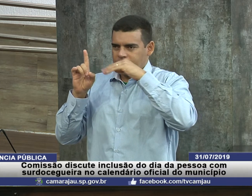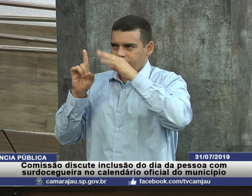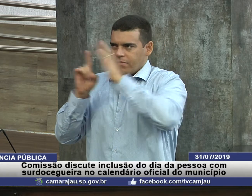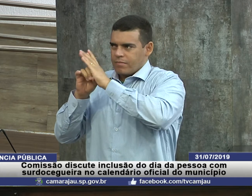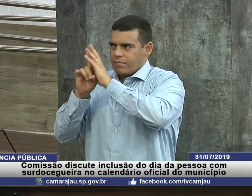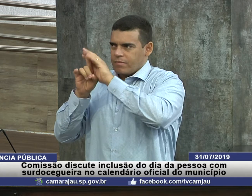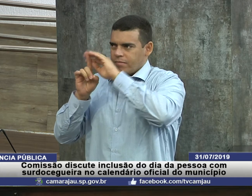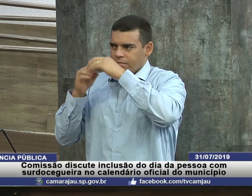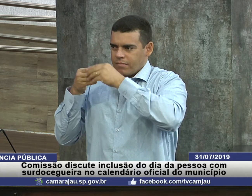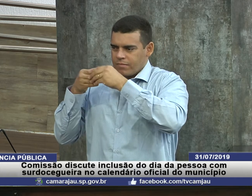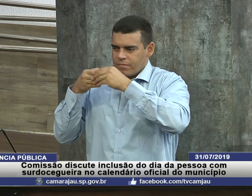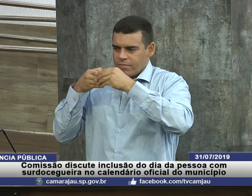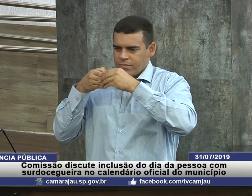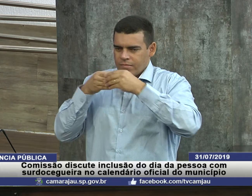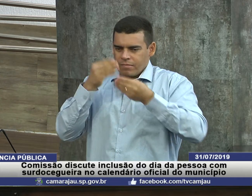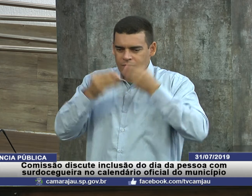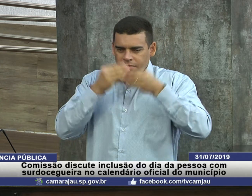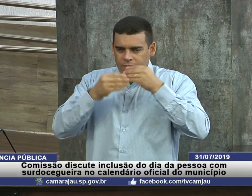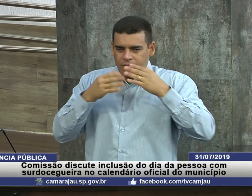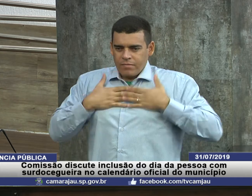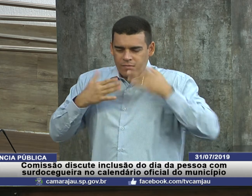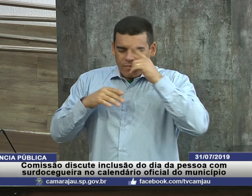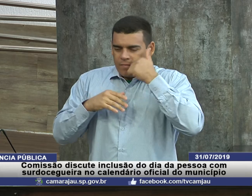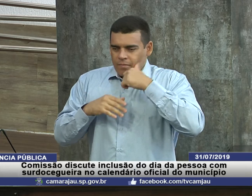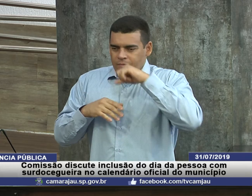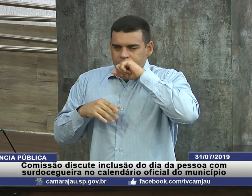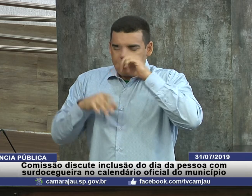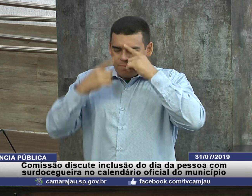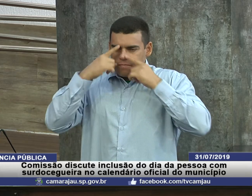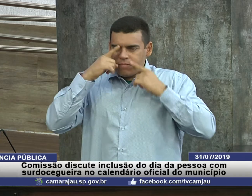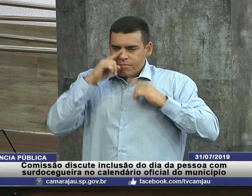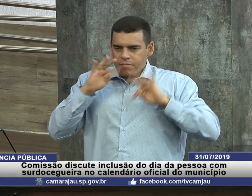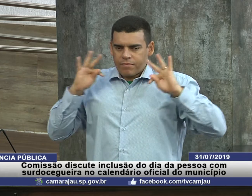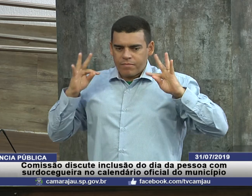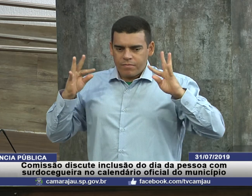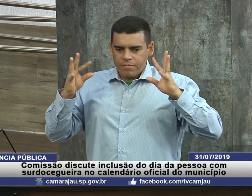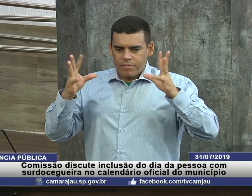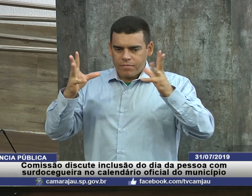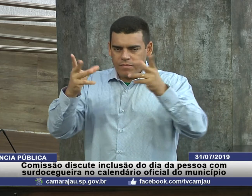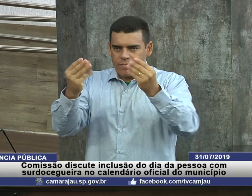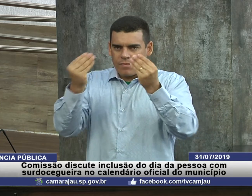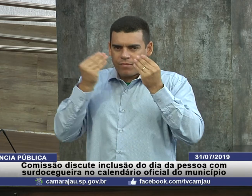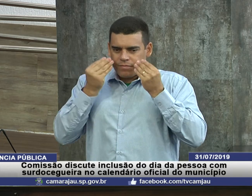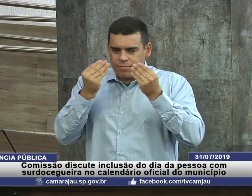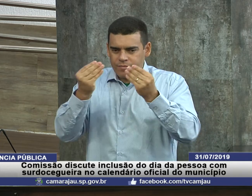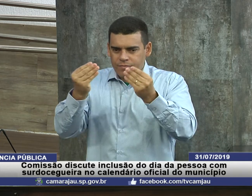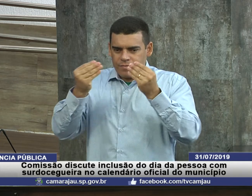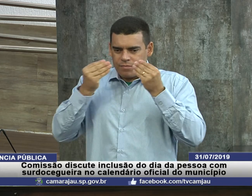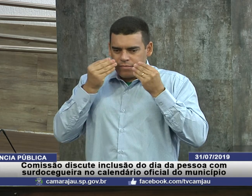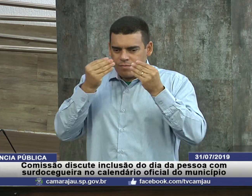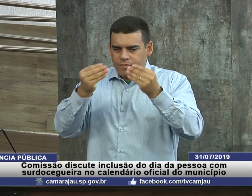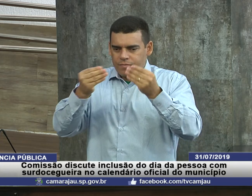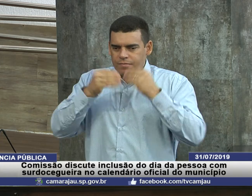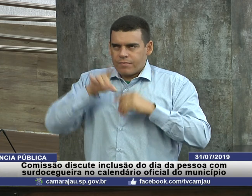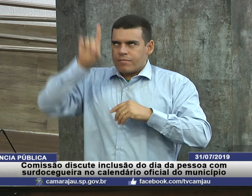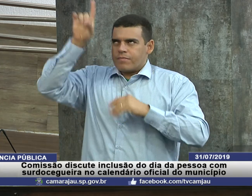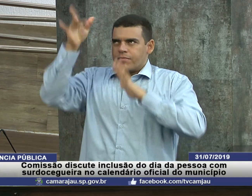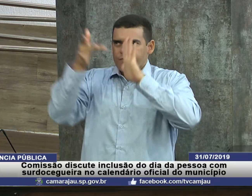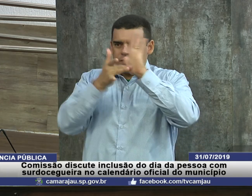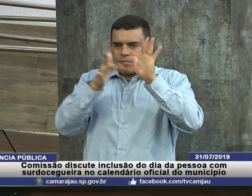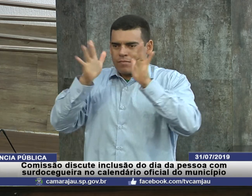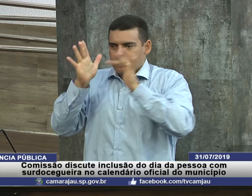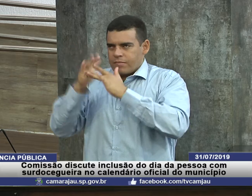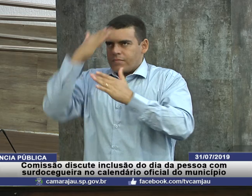entendia, né? Não via as pessoas. Então, foram aí que começaram os primeiros toques, né? Com a minha mãe dentro de casa, toques de mão